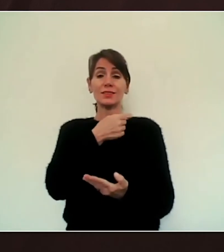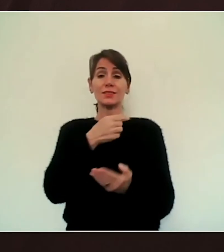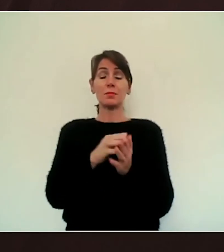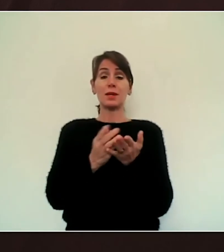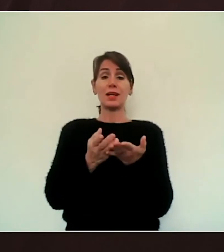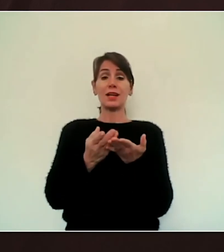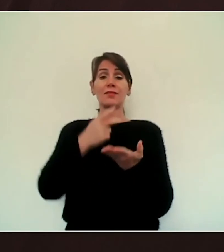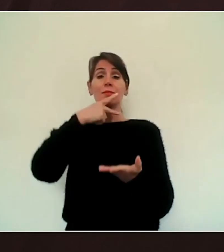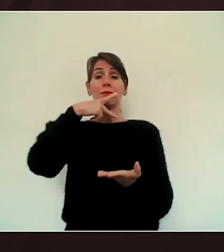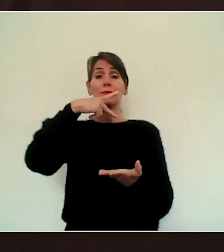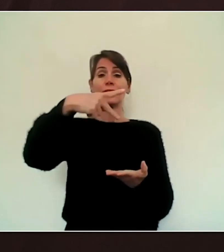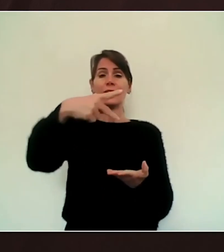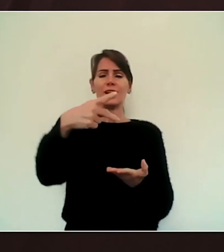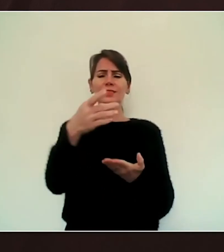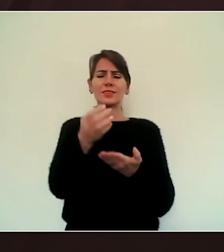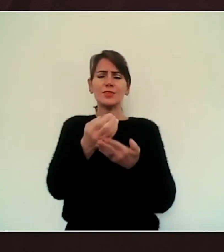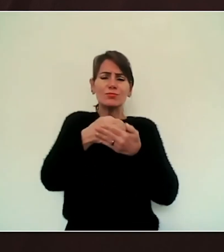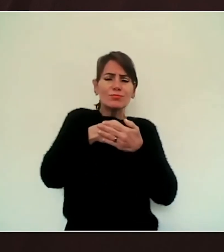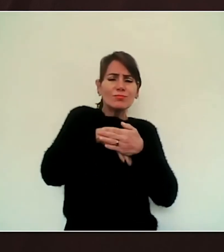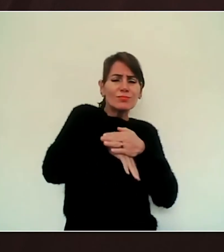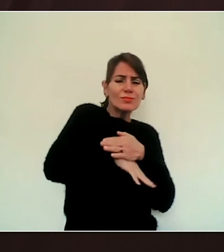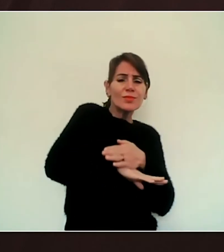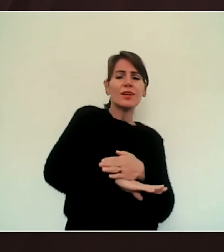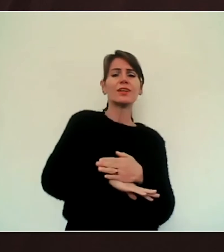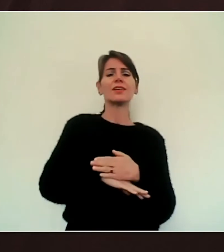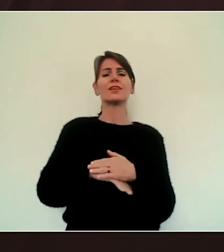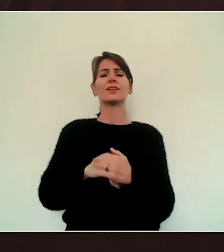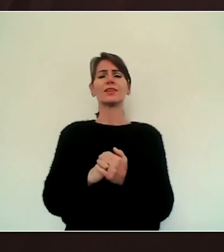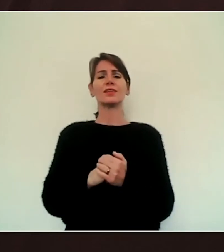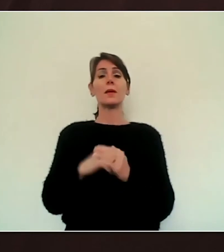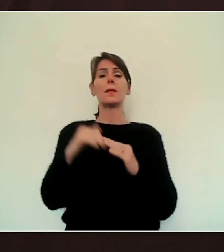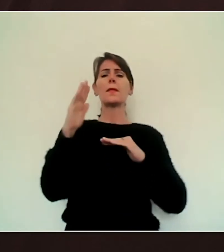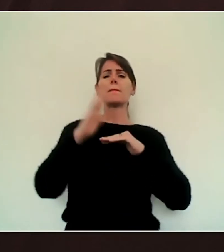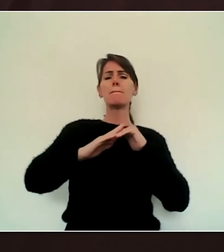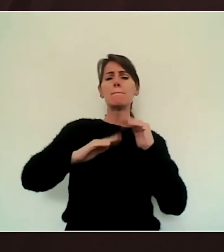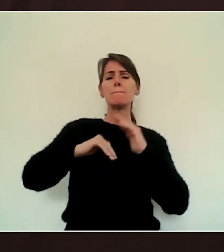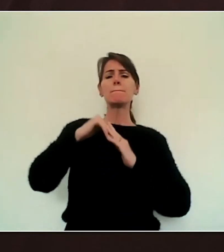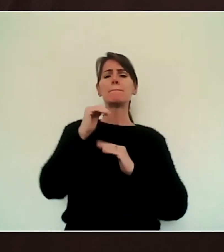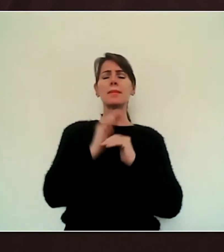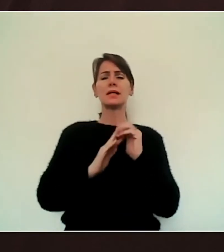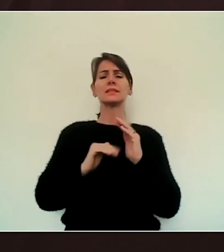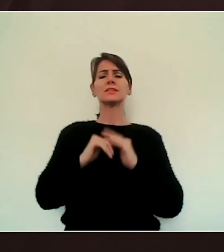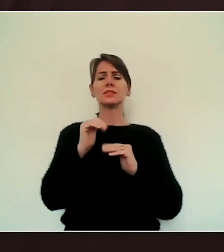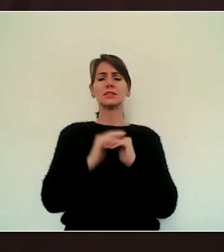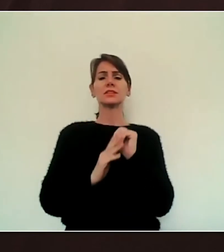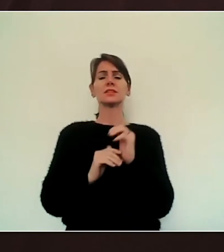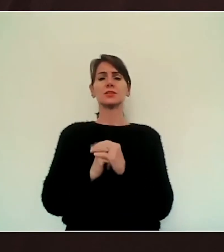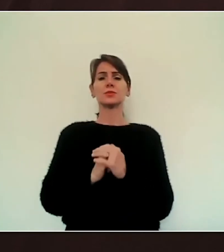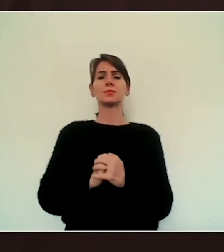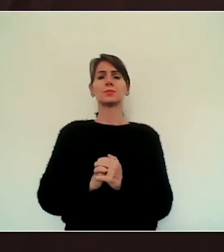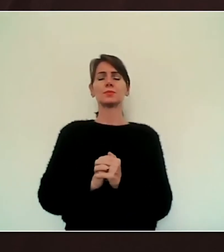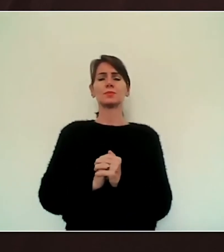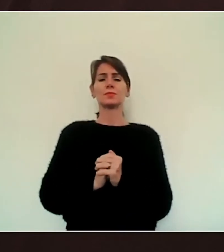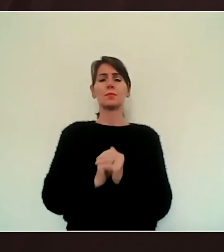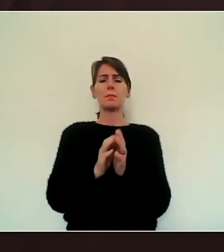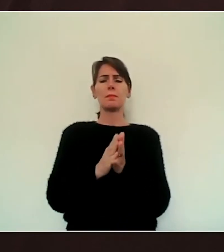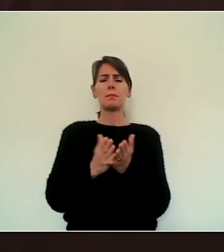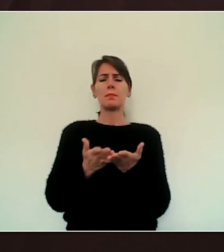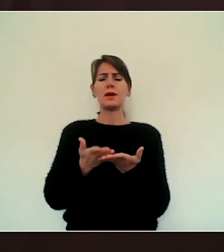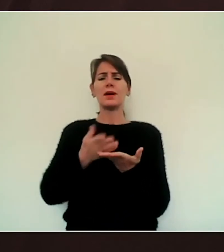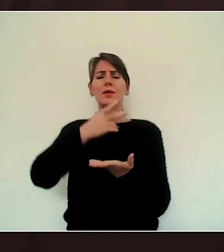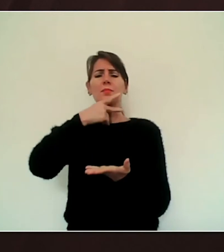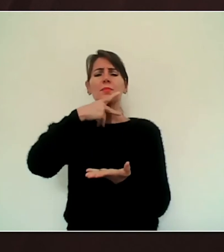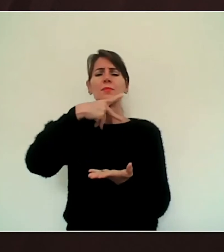guardamos a palavra do que o Senhor está falando e nós praticamos a palavra profética. E a palavra profética tem feito o